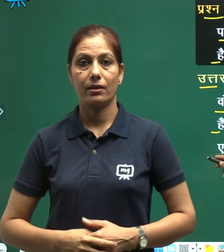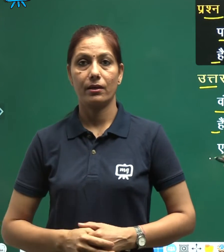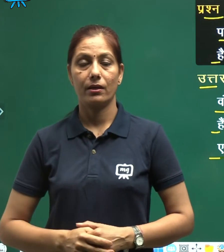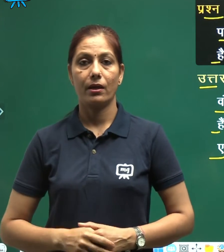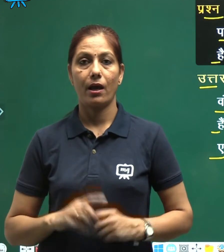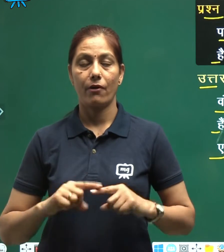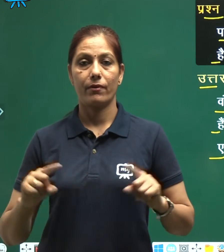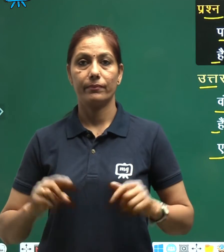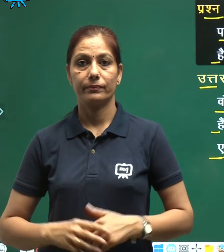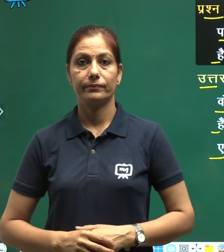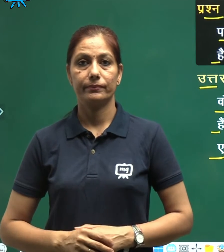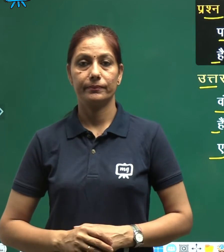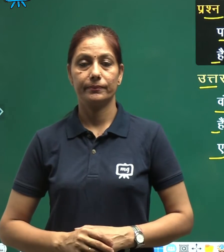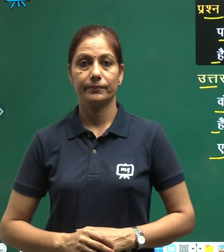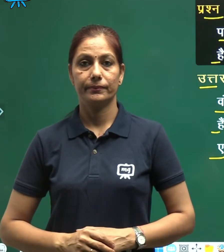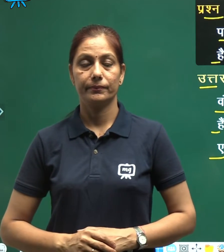एवं